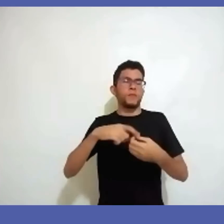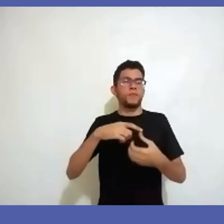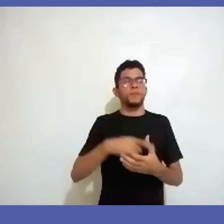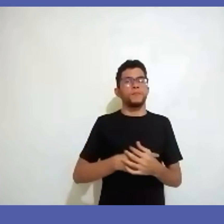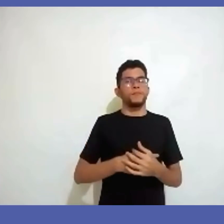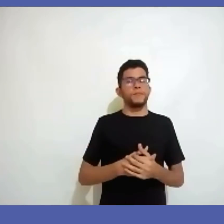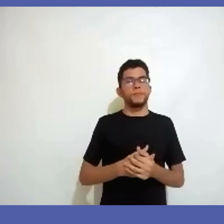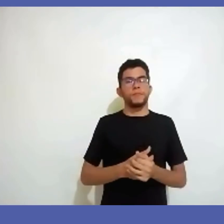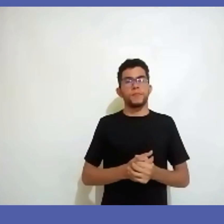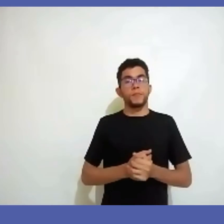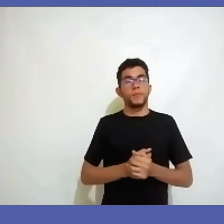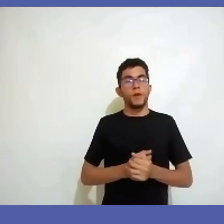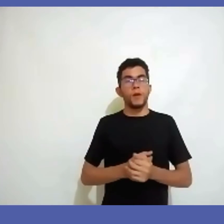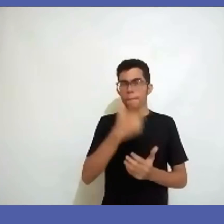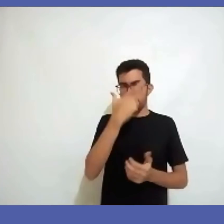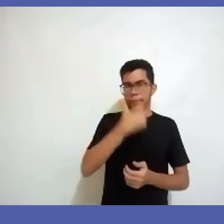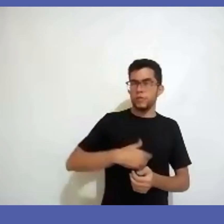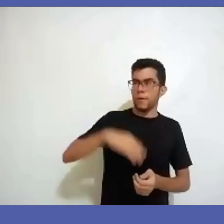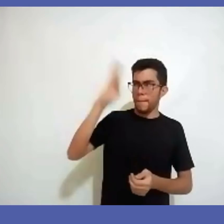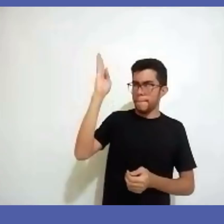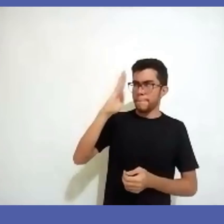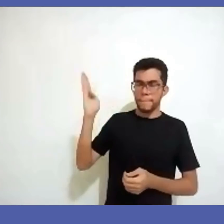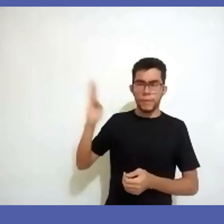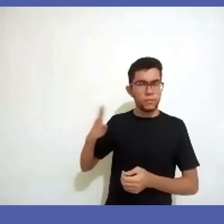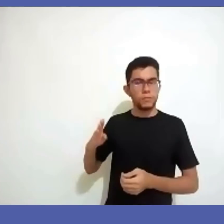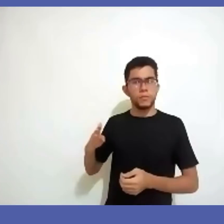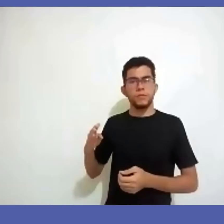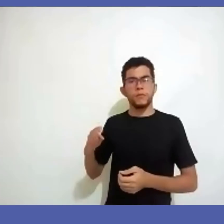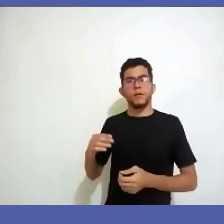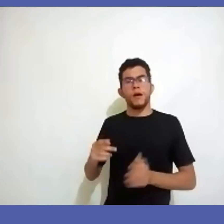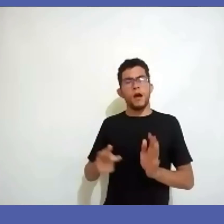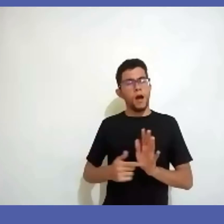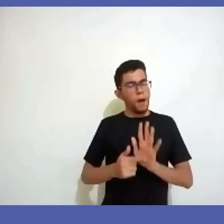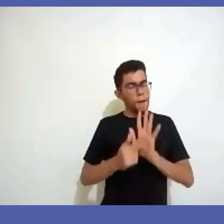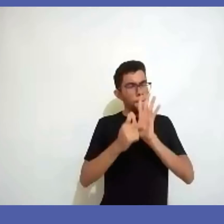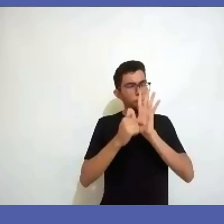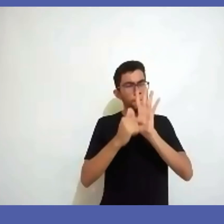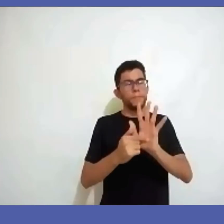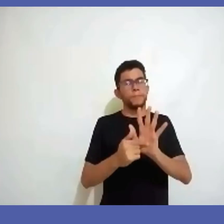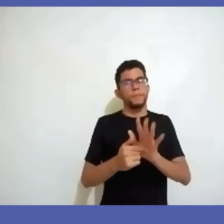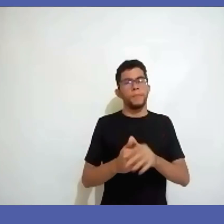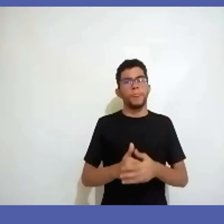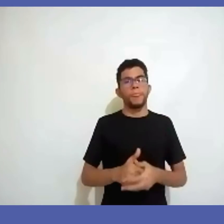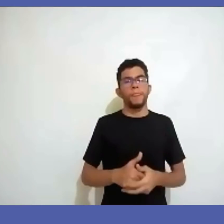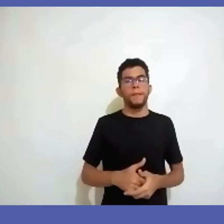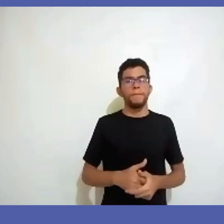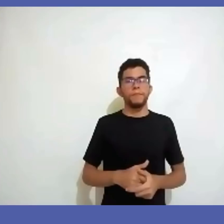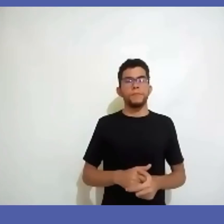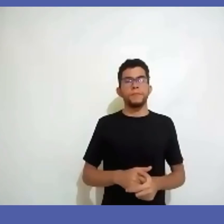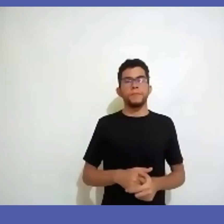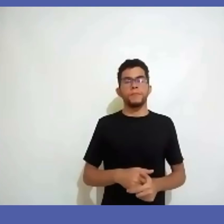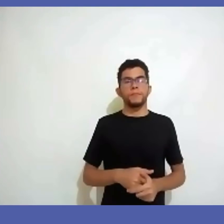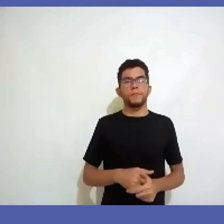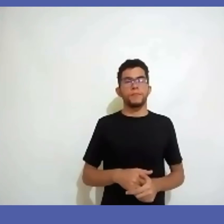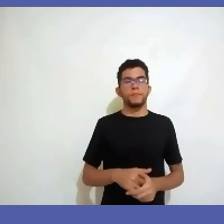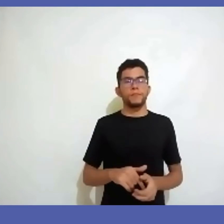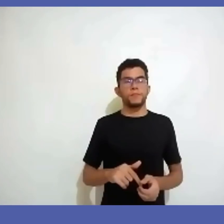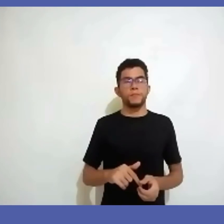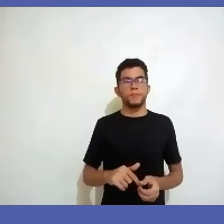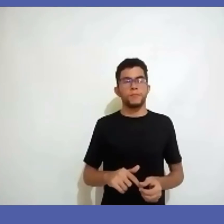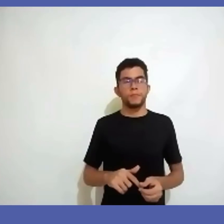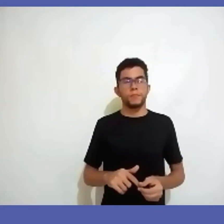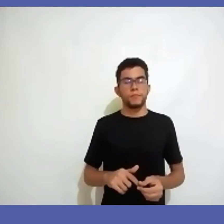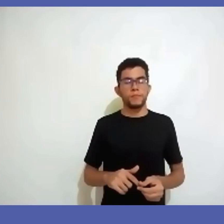ele fez lobby, fez um trabalho, tá? O brasileiro é considerado fundamental para